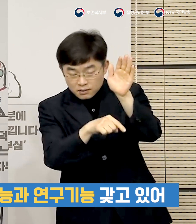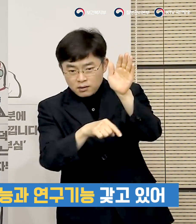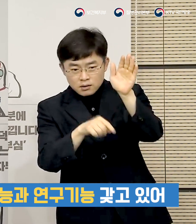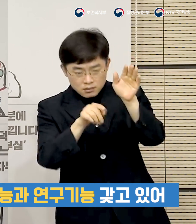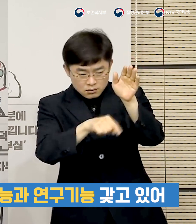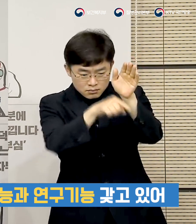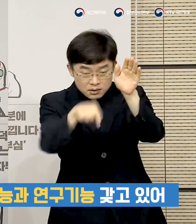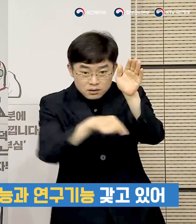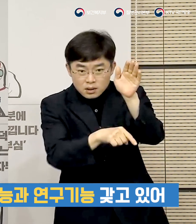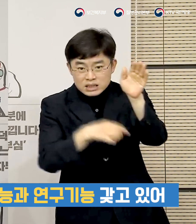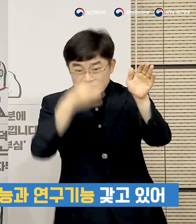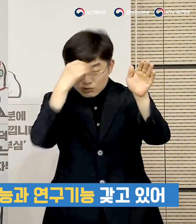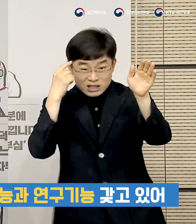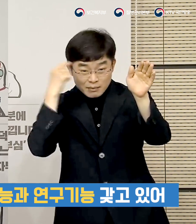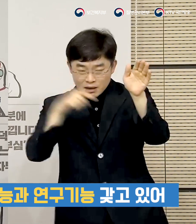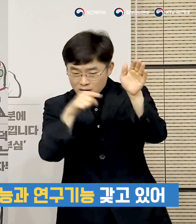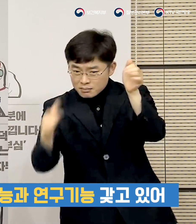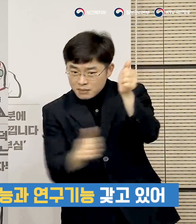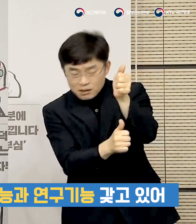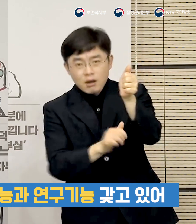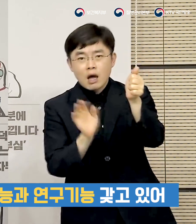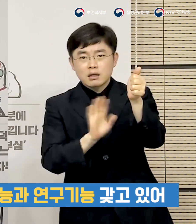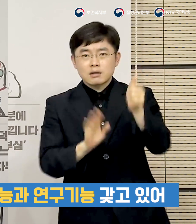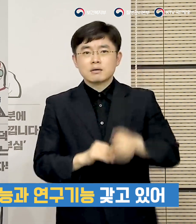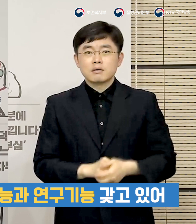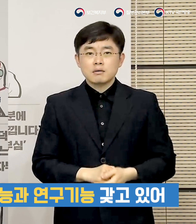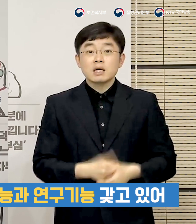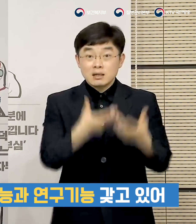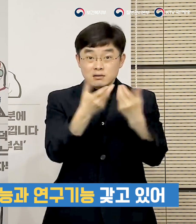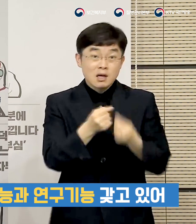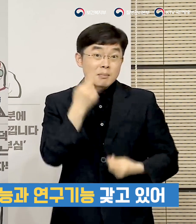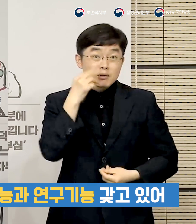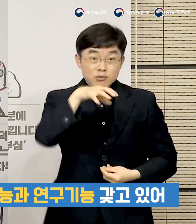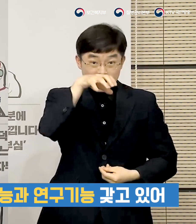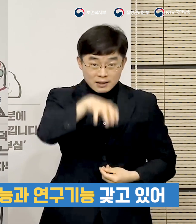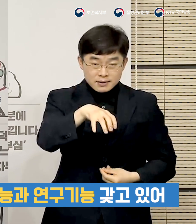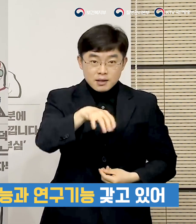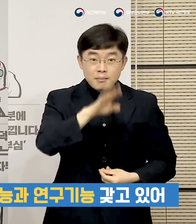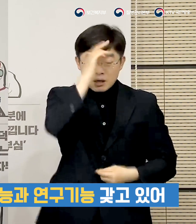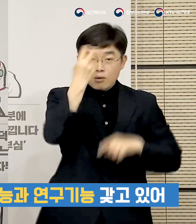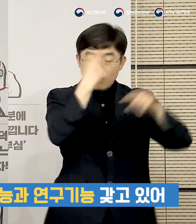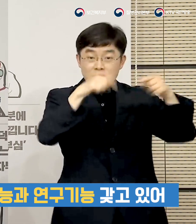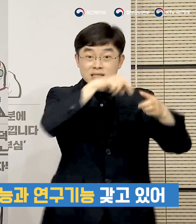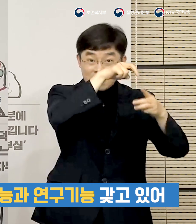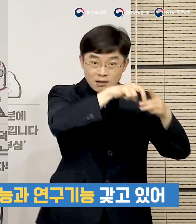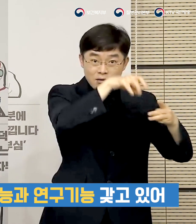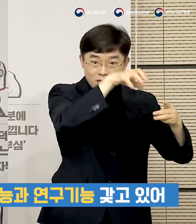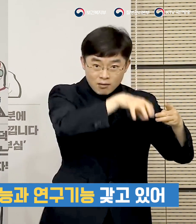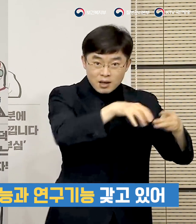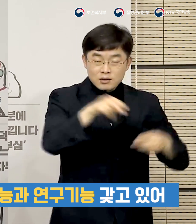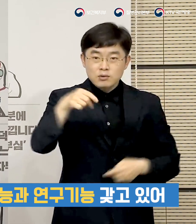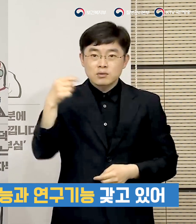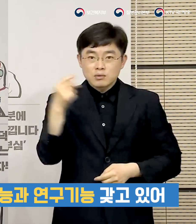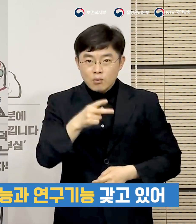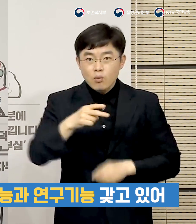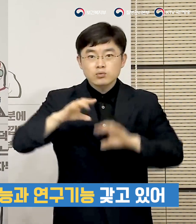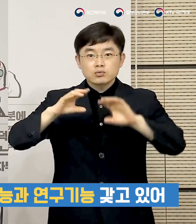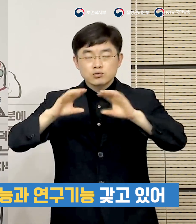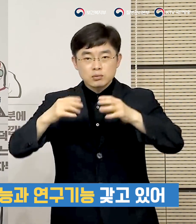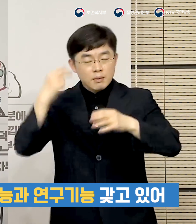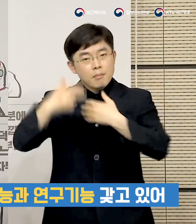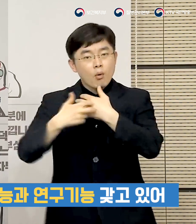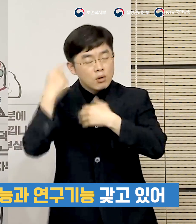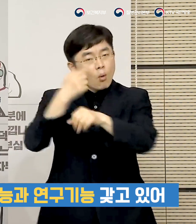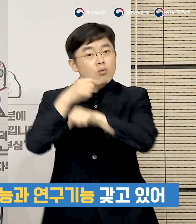찾아볼 수 없는 상황이고요. 비근한 예로 미국의 CDC나 NIH라는 기관이 있는데 이것도